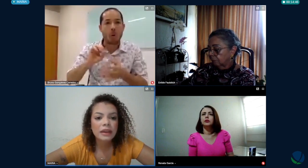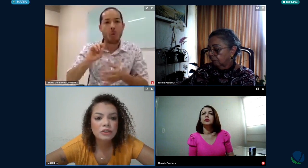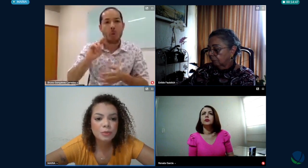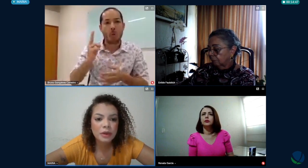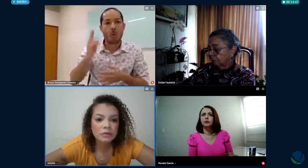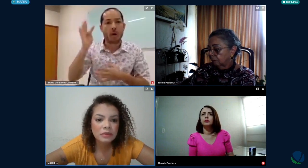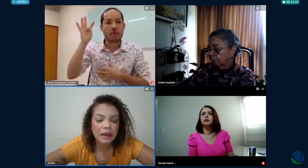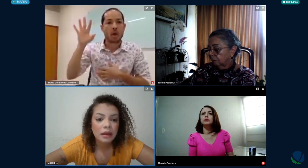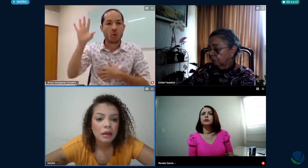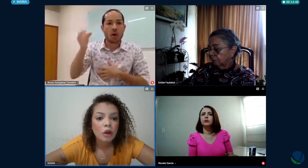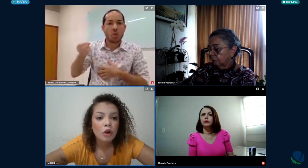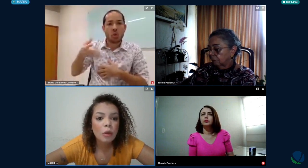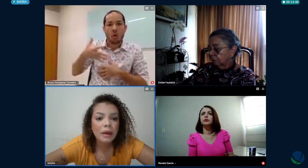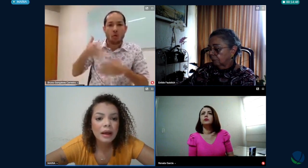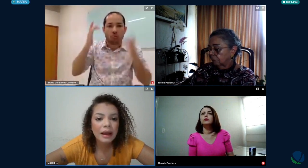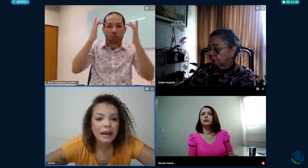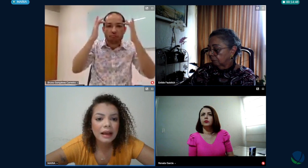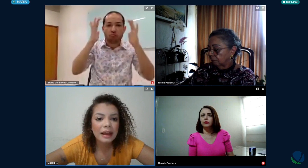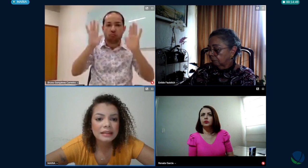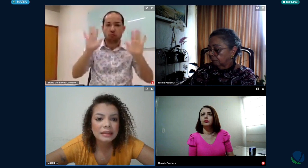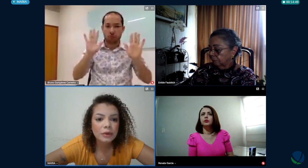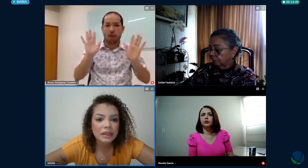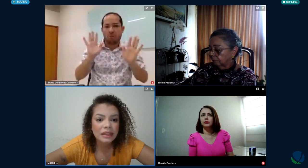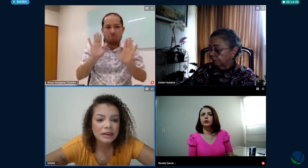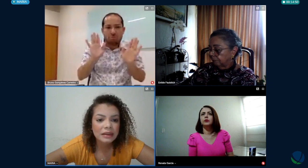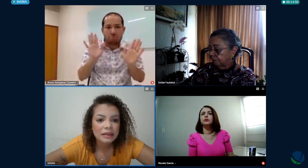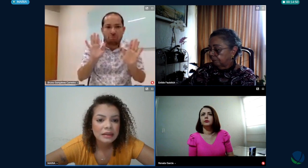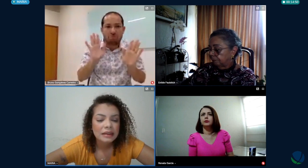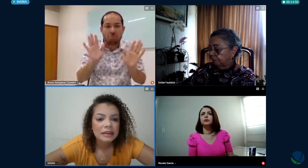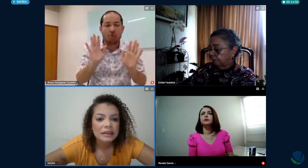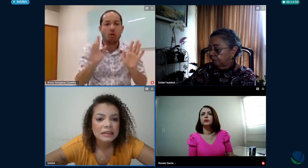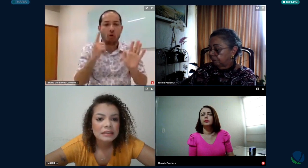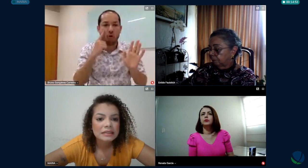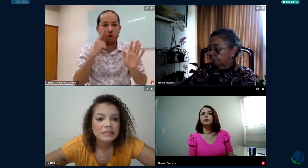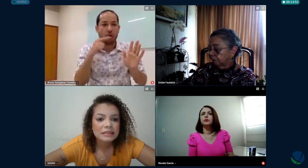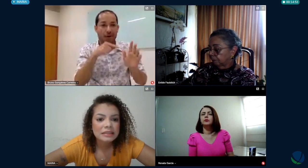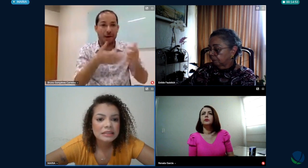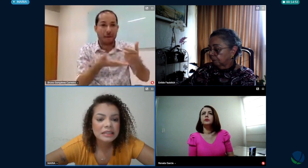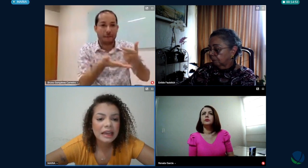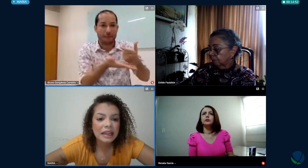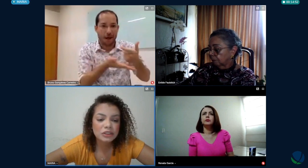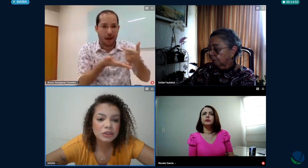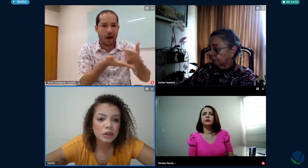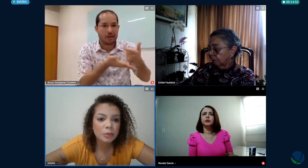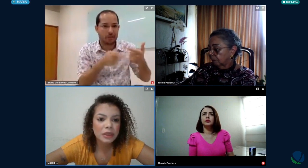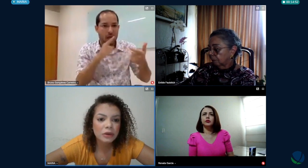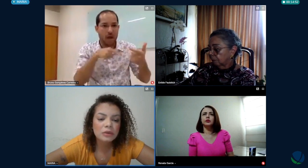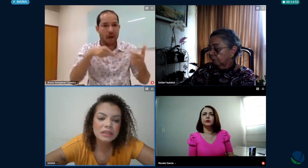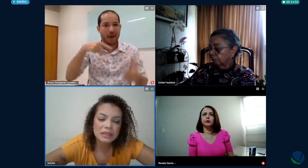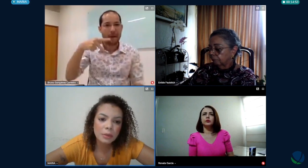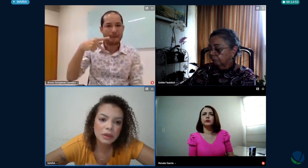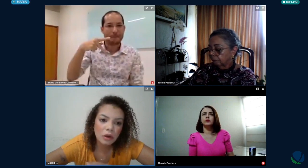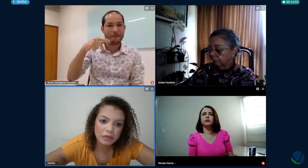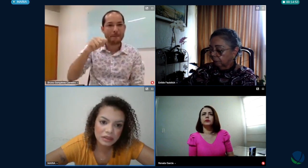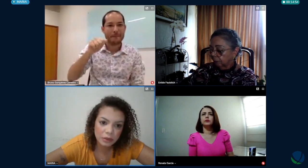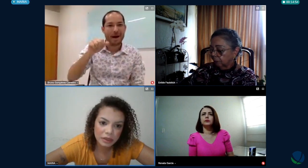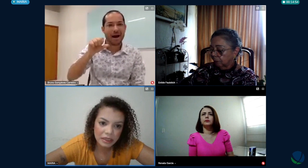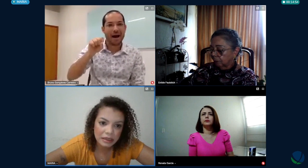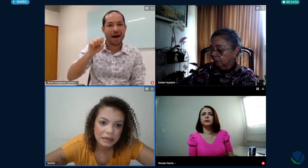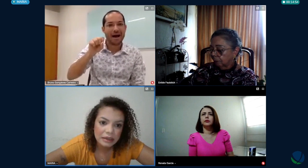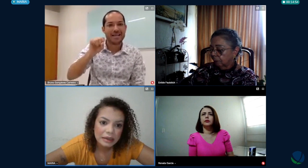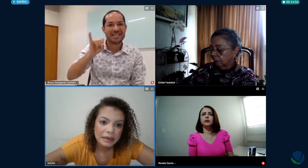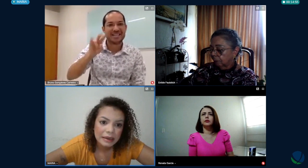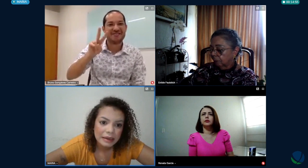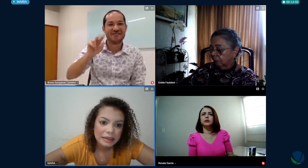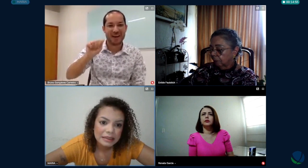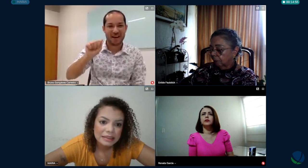Então, eu quero te perguntar, como a teoria se relaciona, porque eu não sei se é uma nova